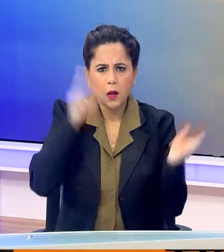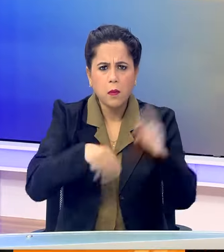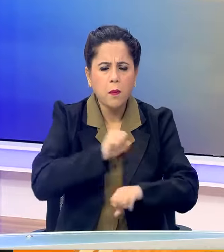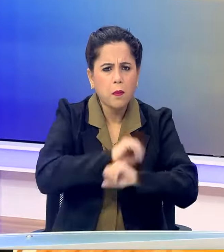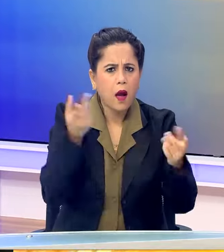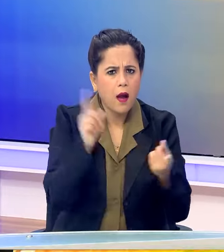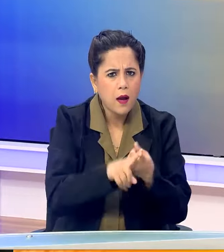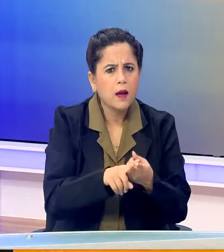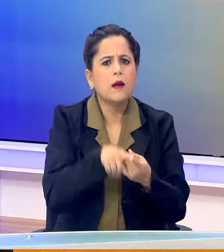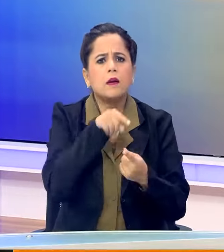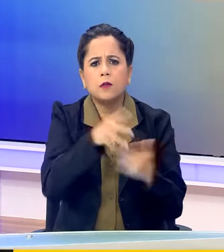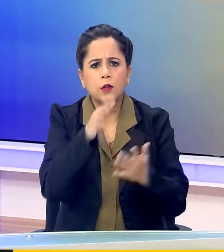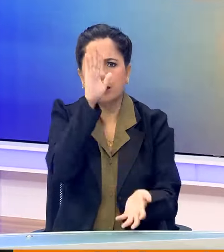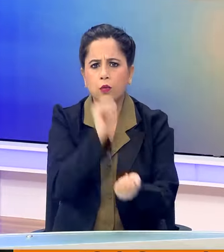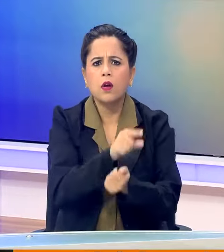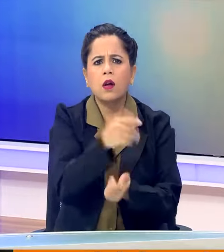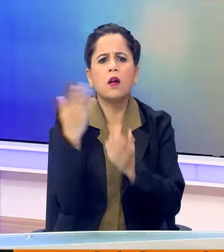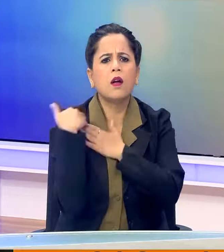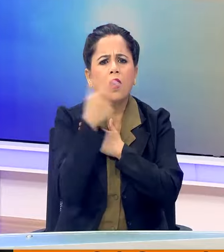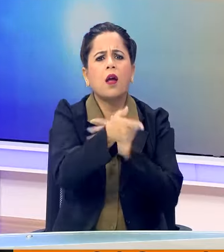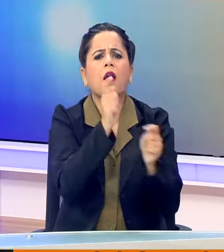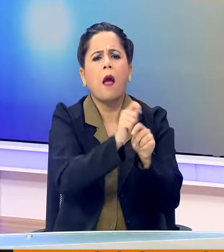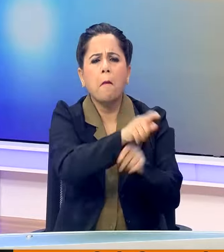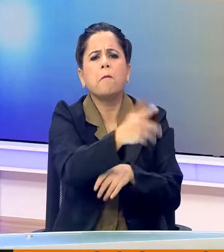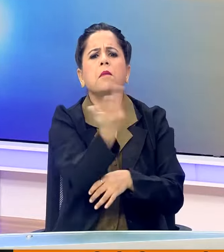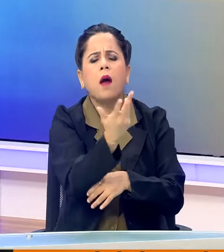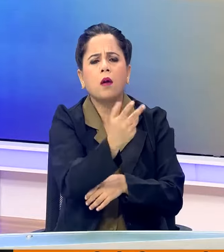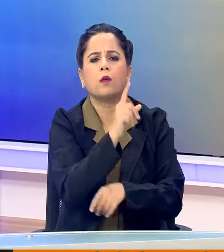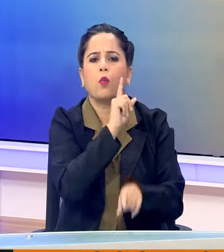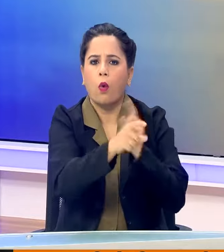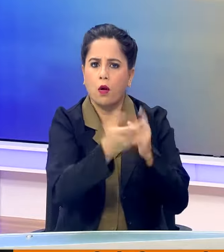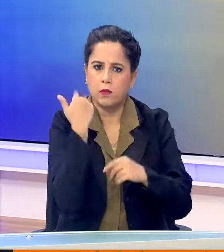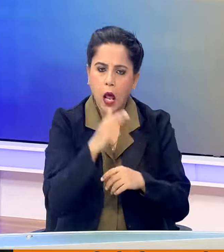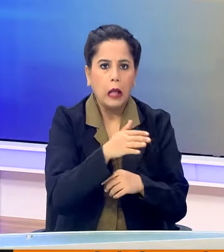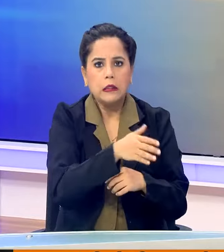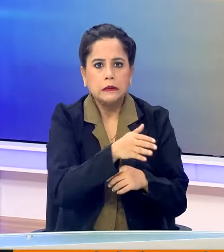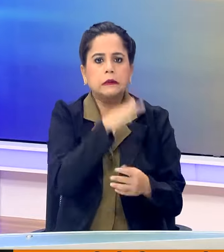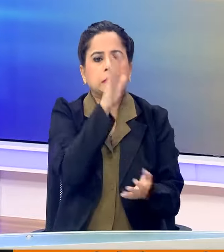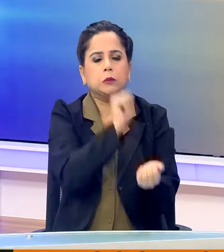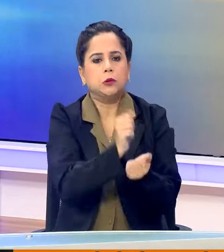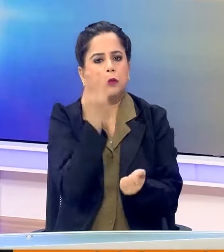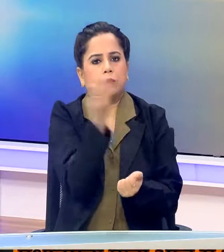से निपटने में पुलिस की भूमिका पर गंभीर सवाल उठाए थे